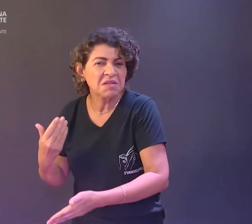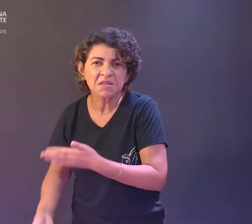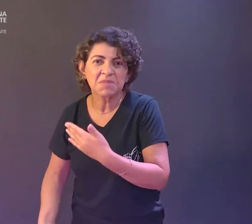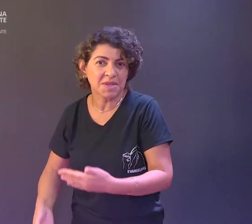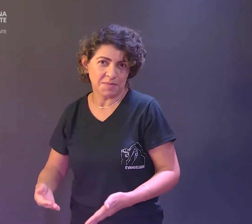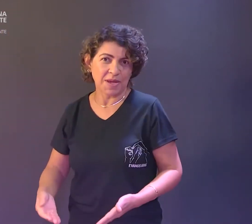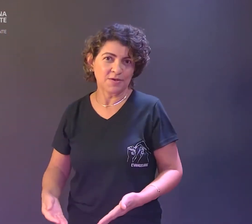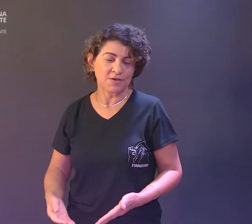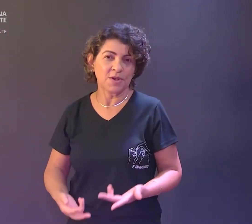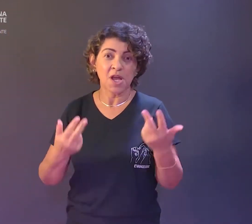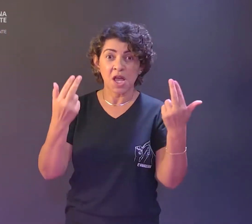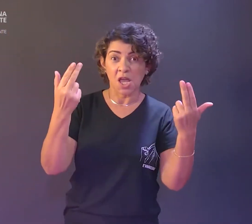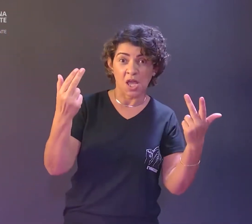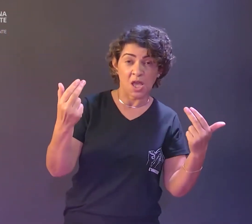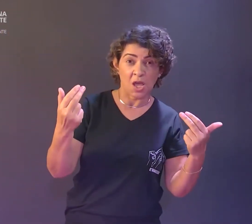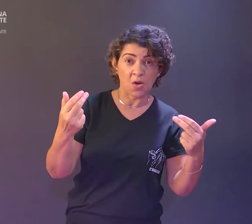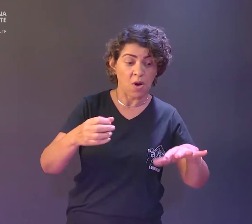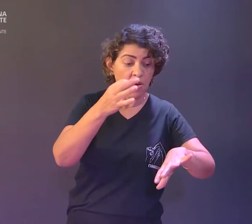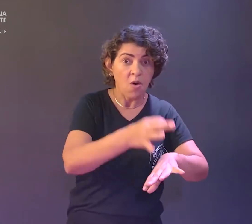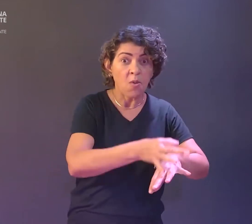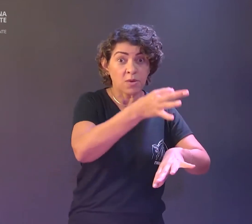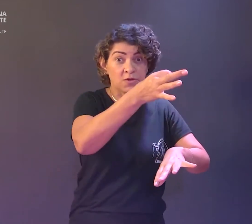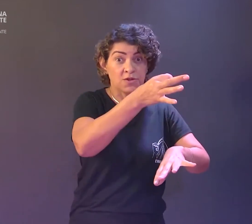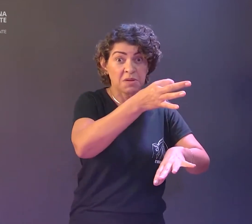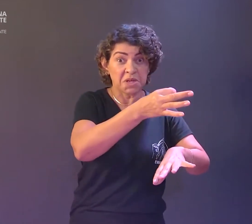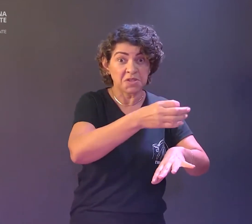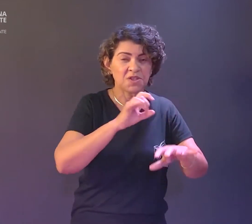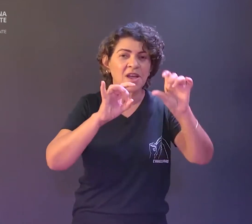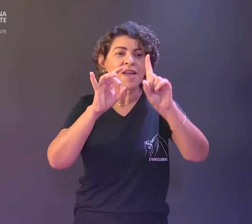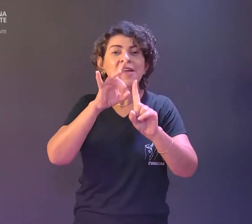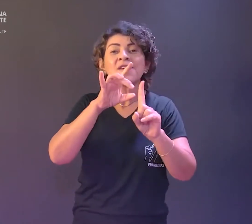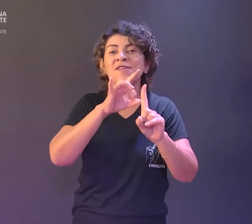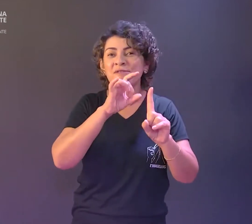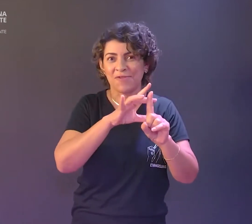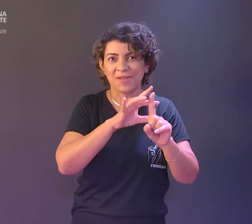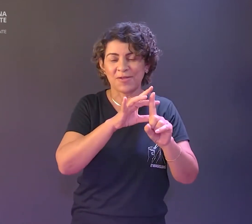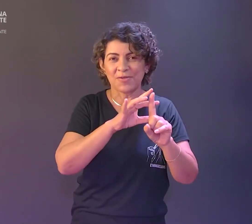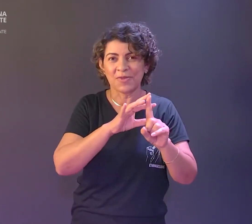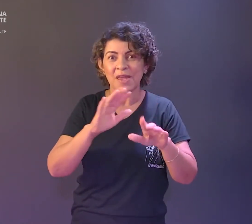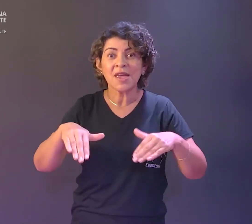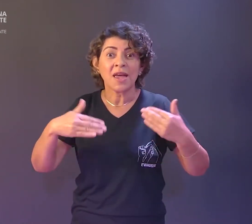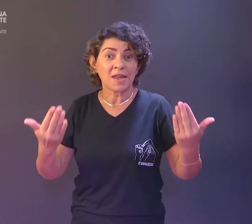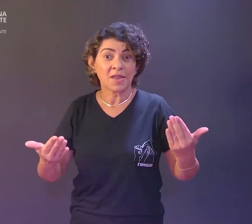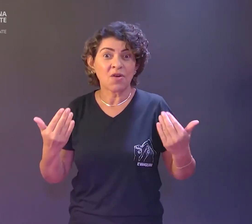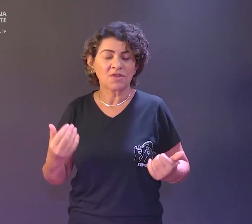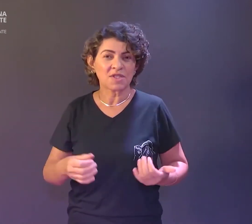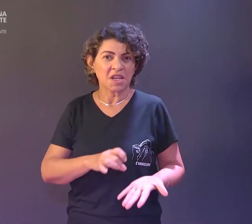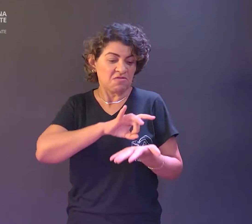sem perceber que estamos jogando fora o que há de mais valioso para